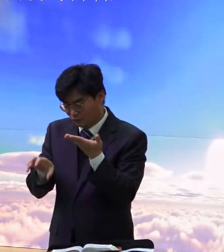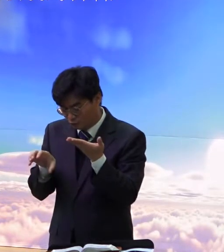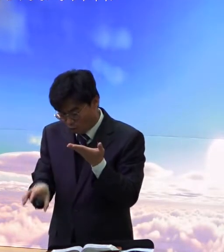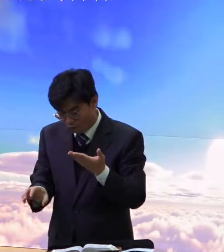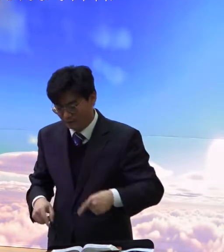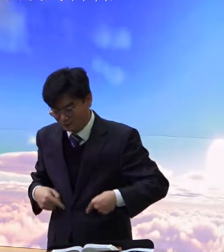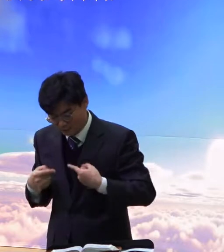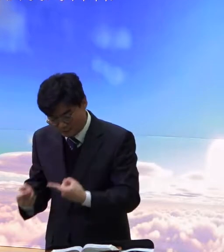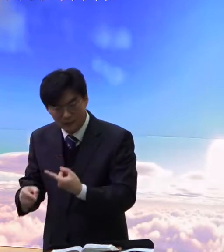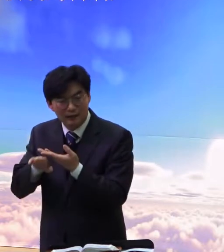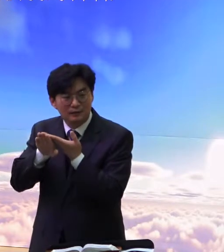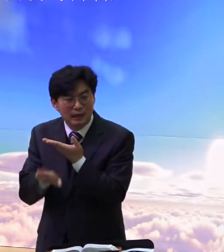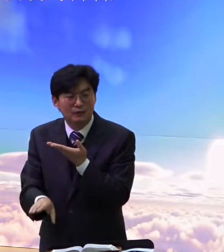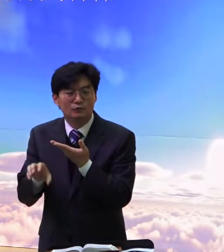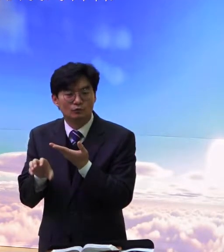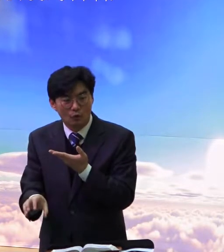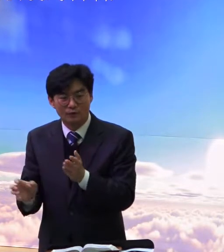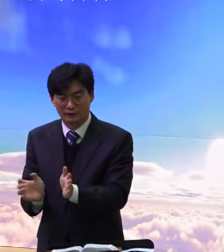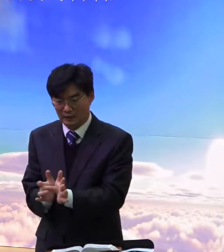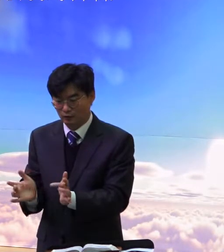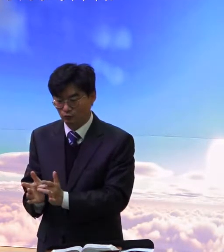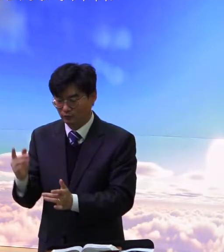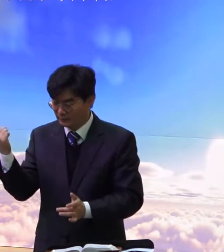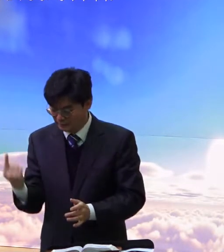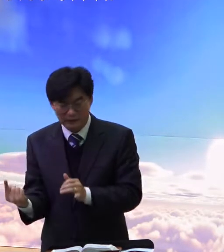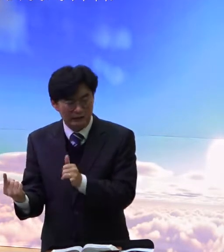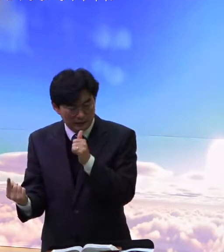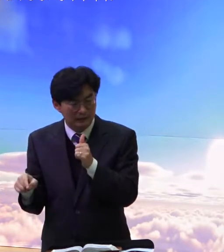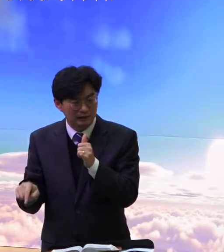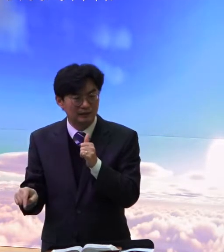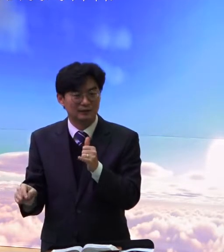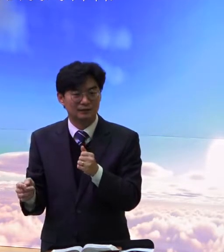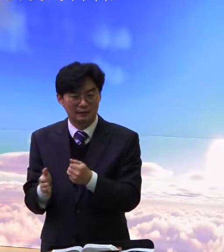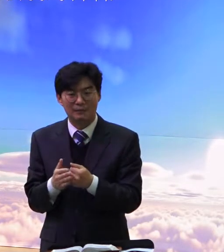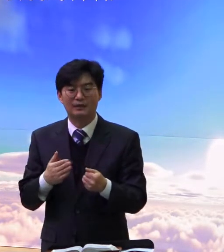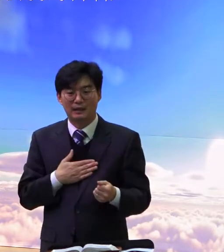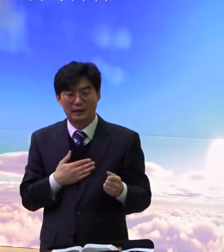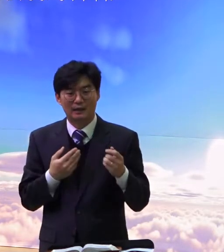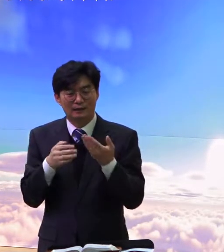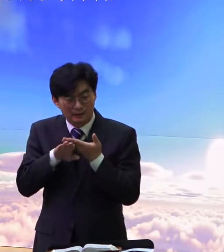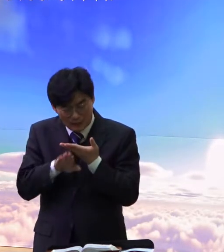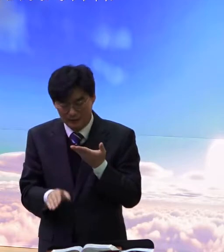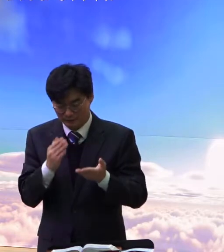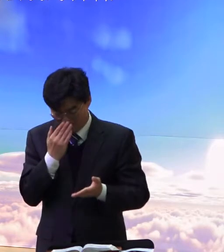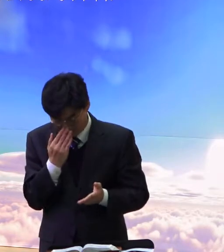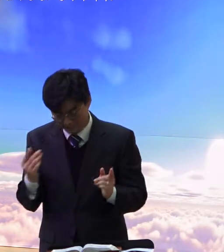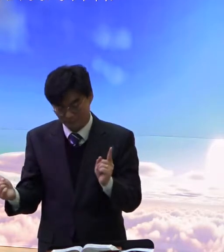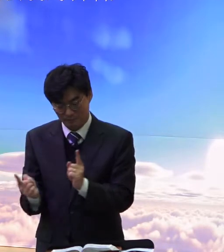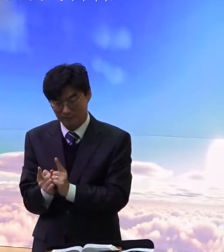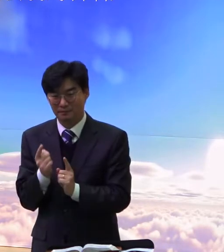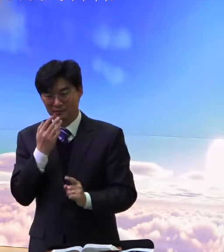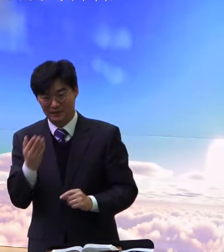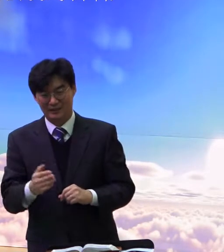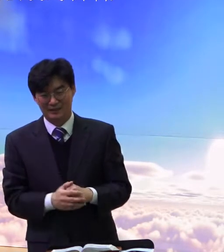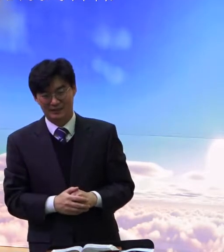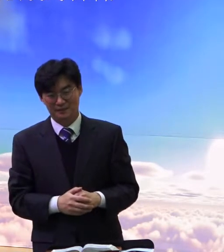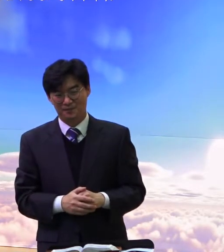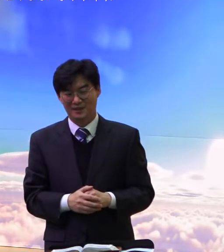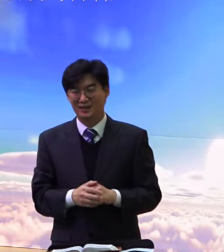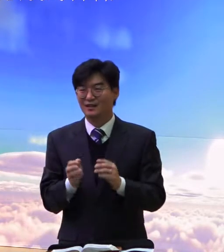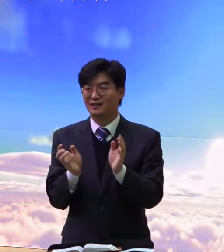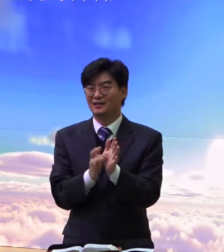마구간으로 달려가서 예수님을 만났던 목자들처럼 우리도 예수님을 만나야 할 텐데, 예수님이 어디에 계십니까? 베들레헴에